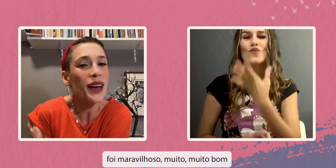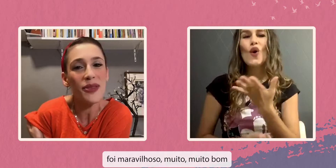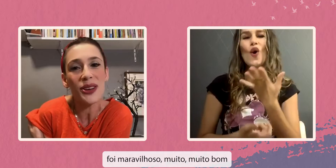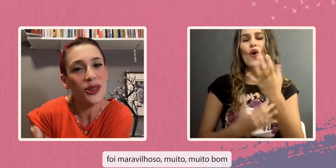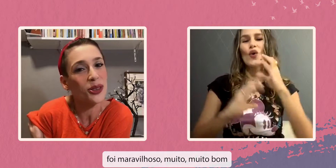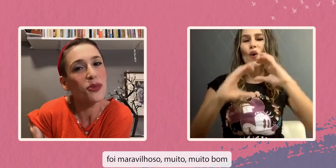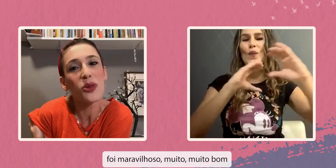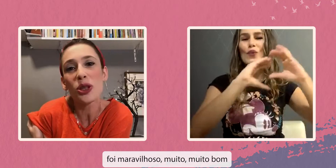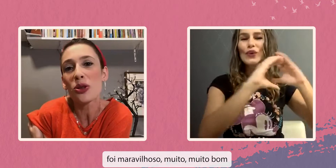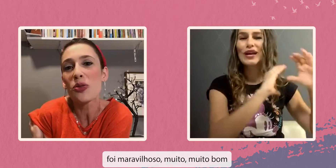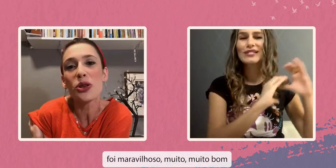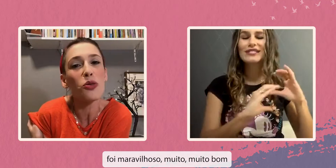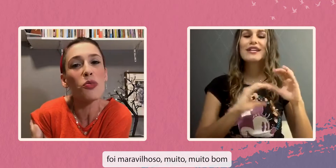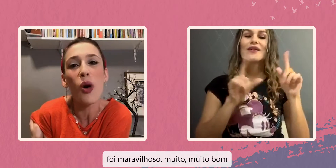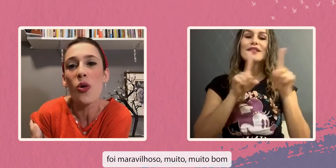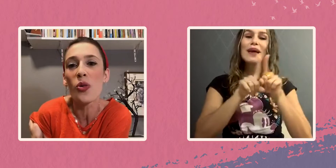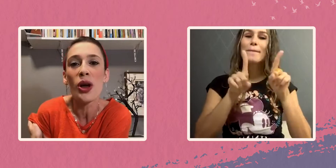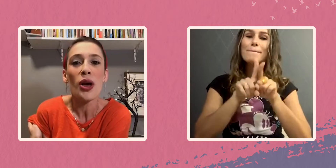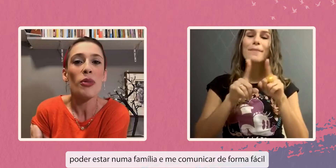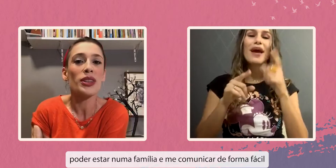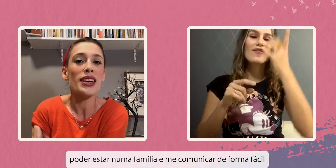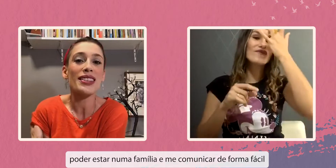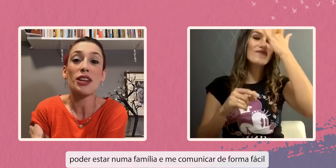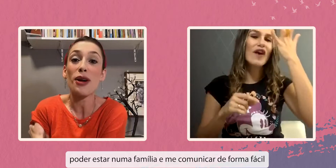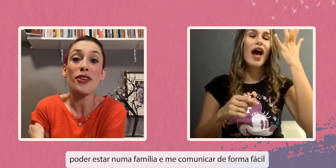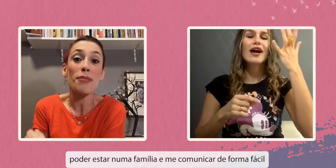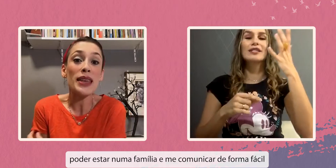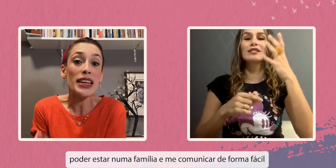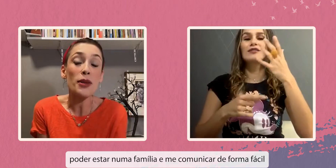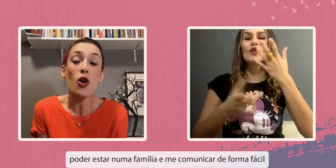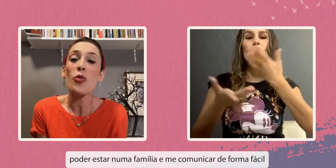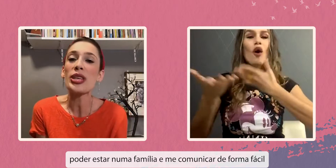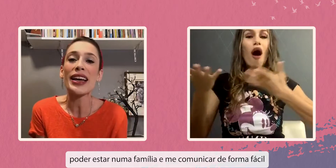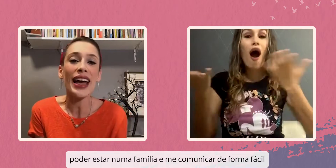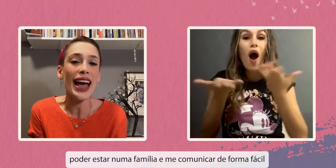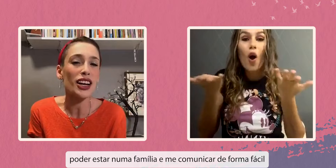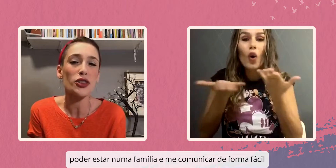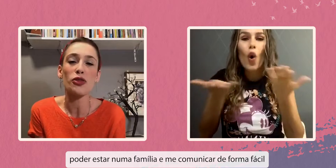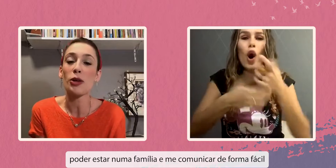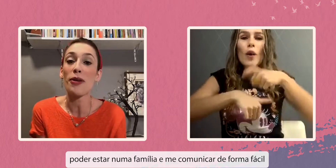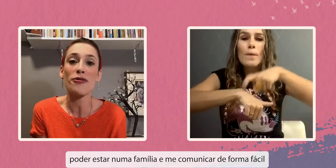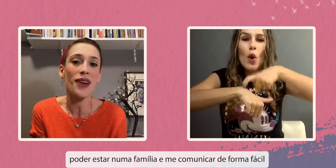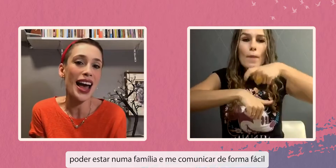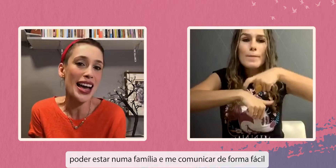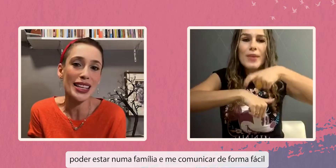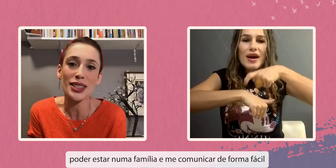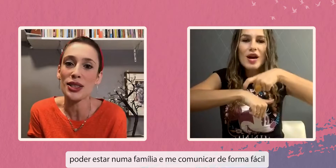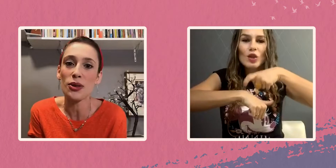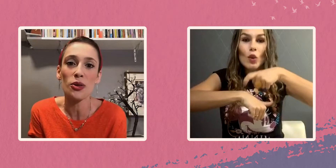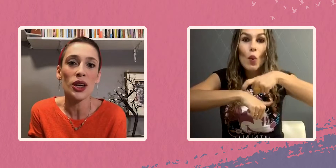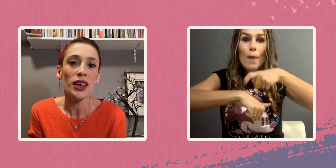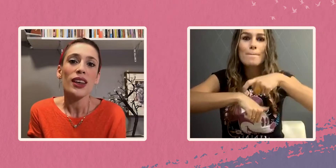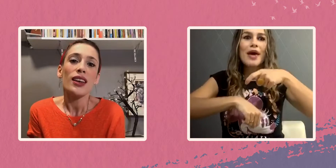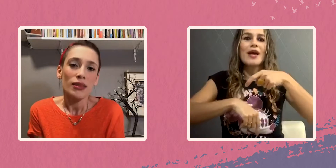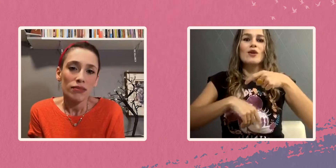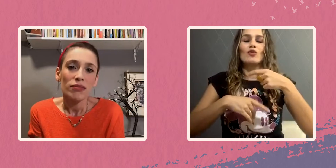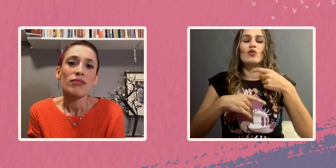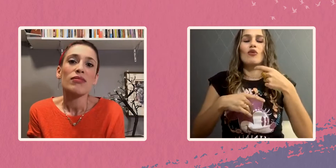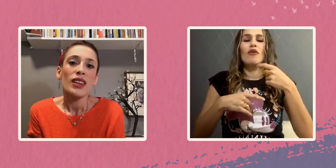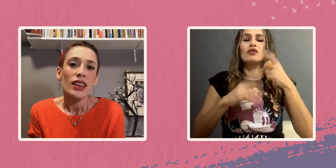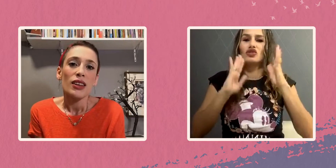muito maravilhoso, muito, muito bom poder estar numa família e me comunicar de forma fácil.